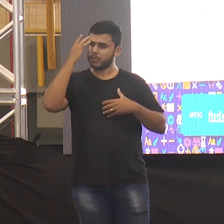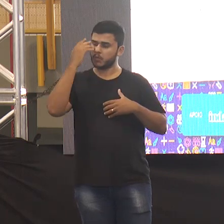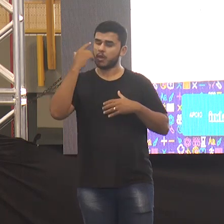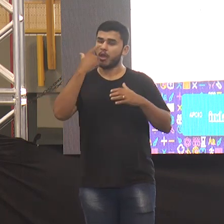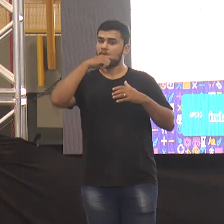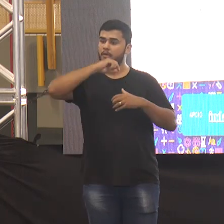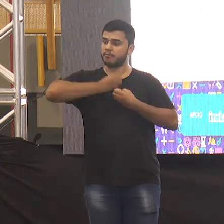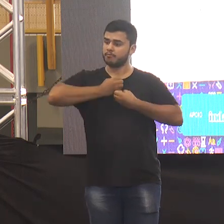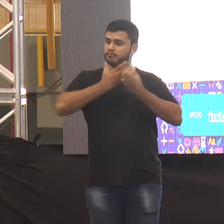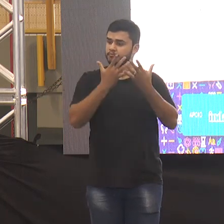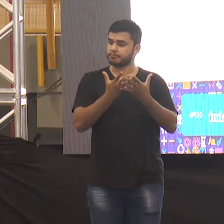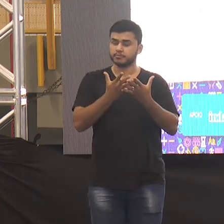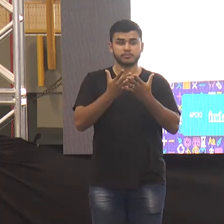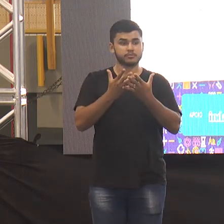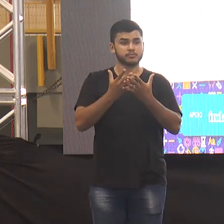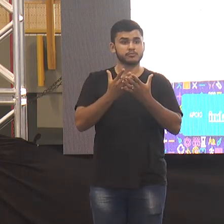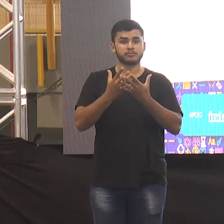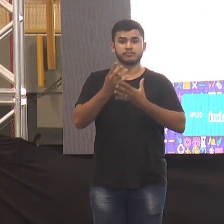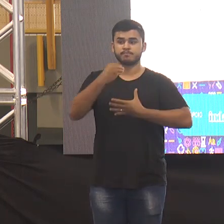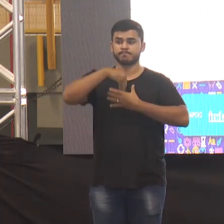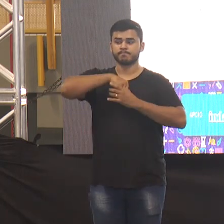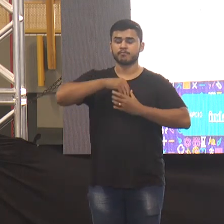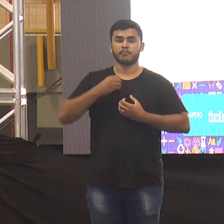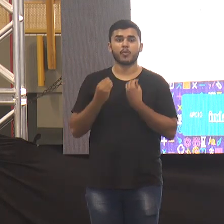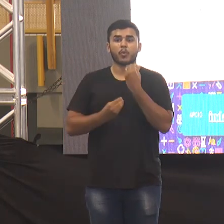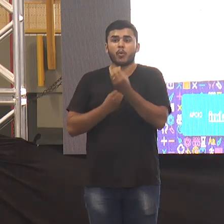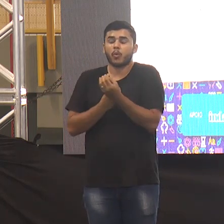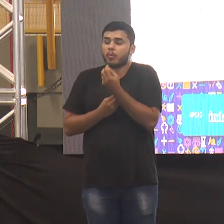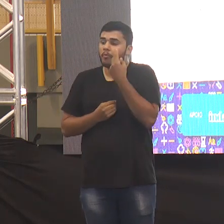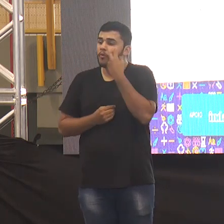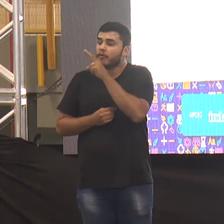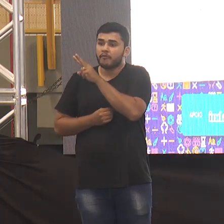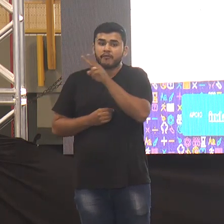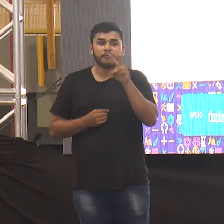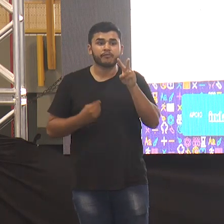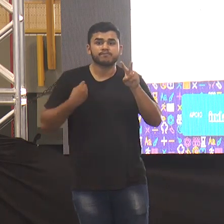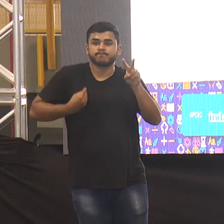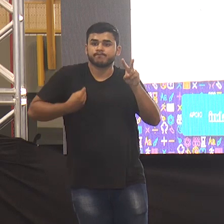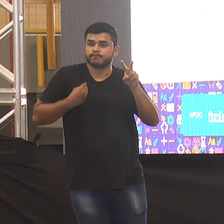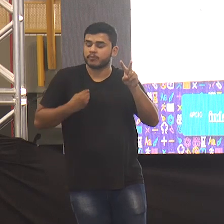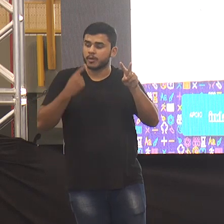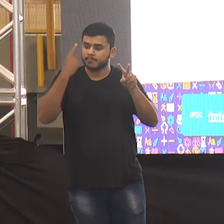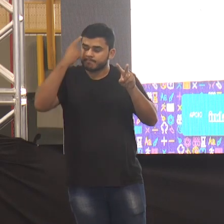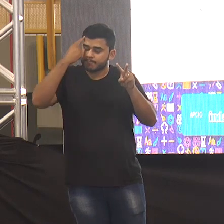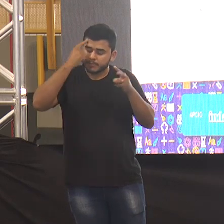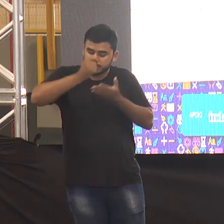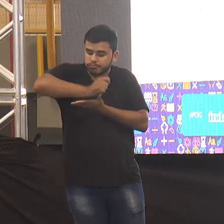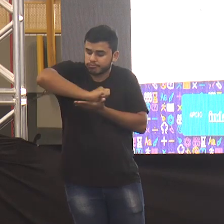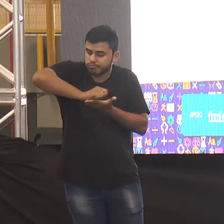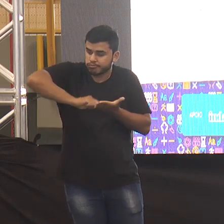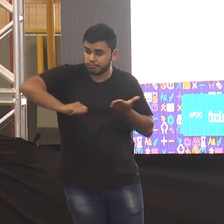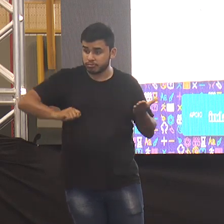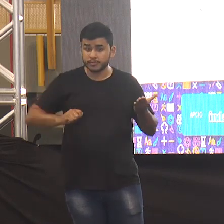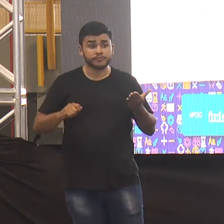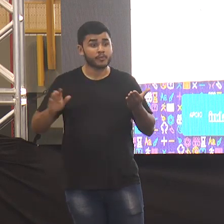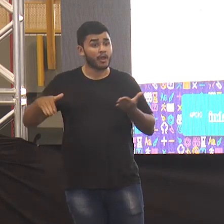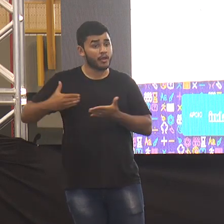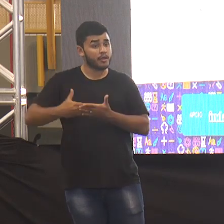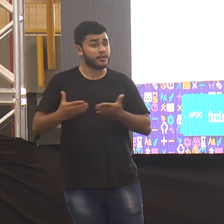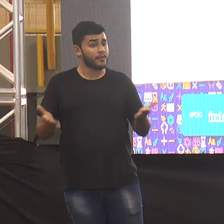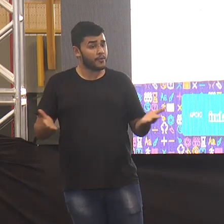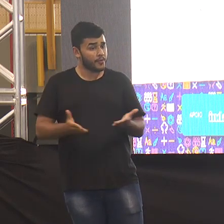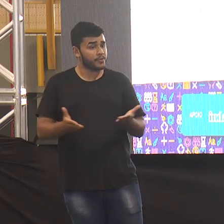São formas de se filtrar a realidade. É por isso que ainda hoje esses termos são